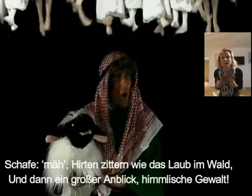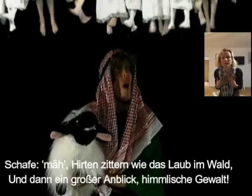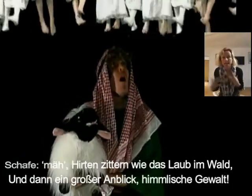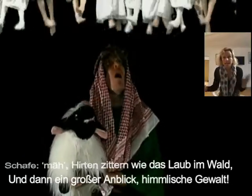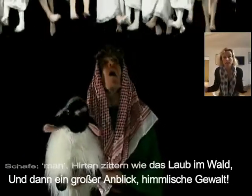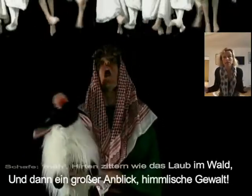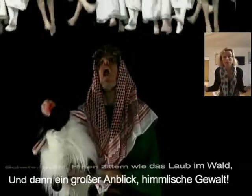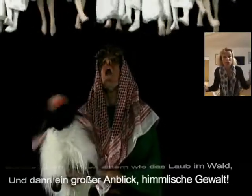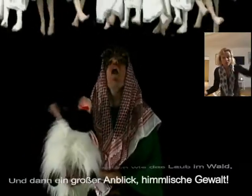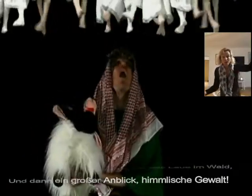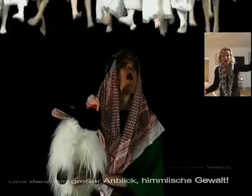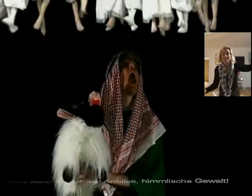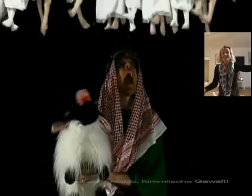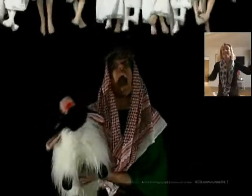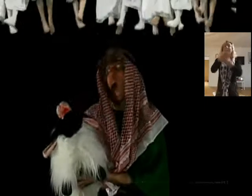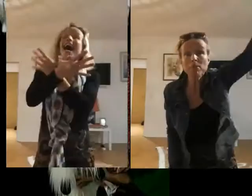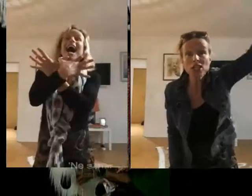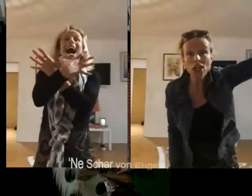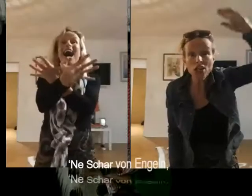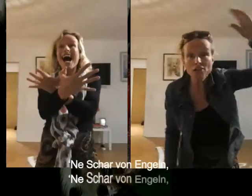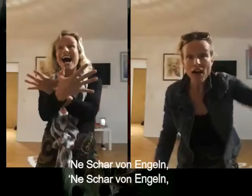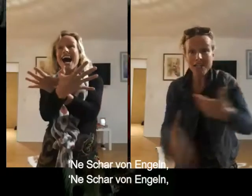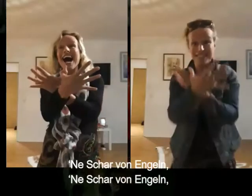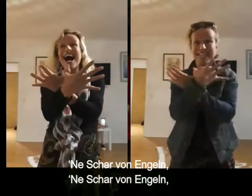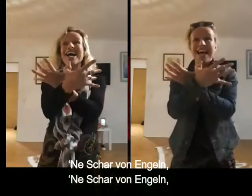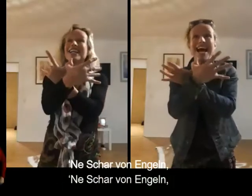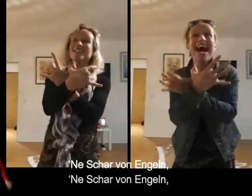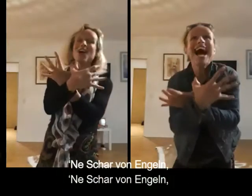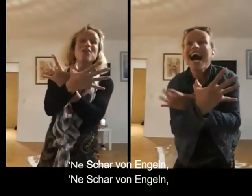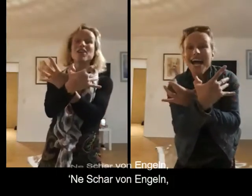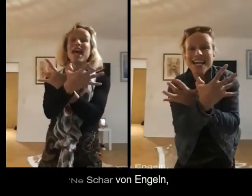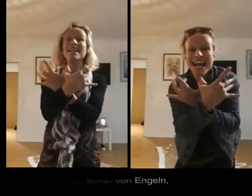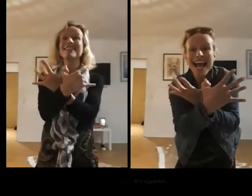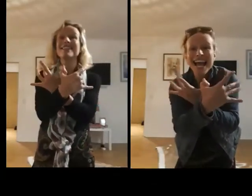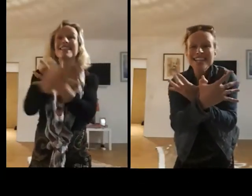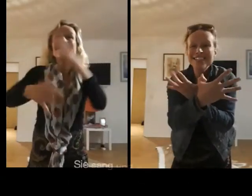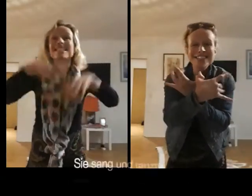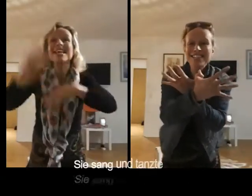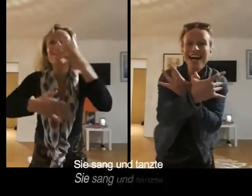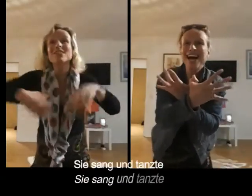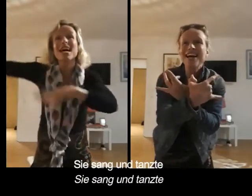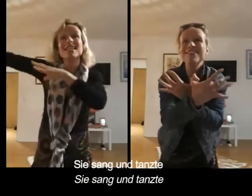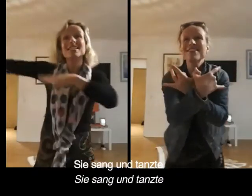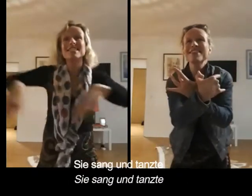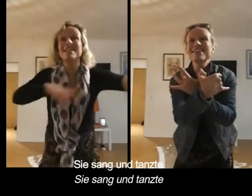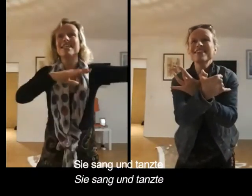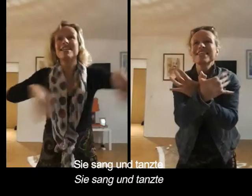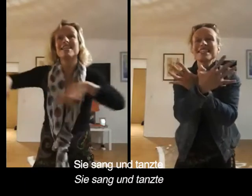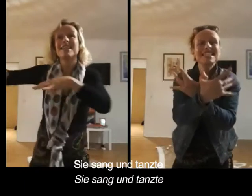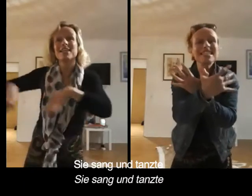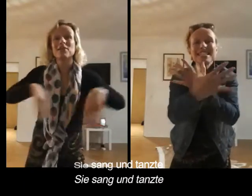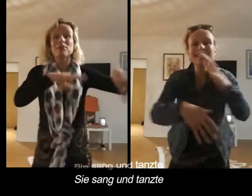Anblick Femmlicher Gewand Bischof von Engel Bischof von Engel Sie sah und tanzte